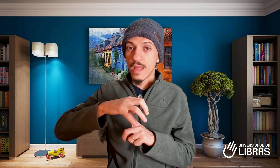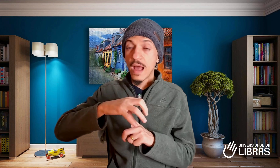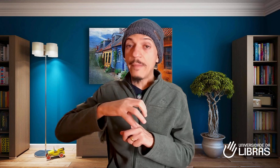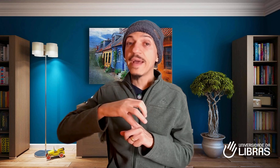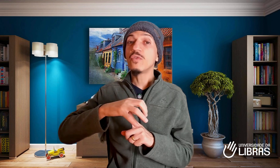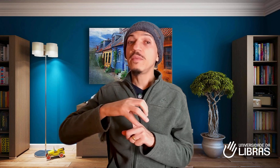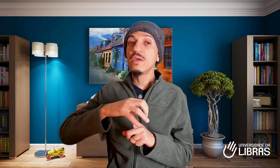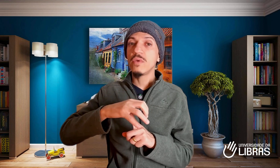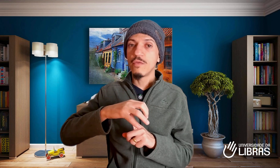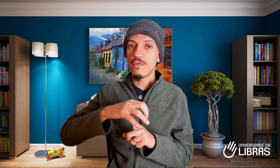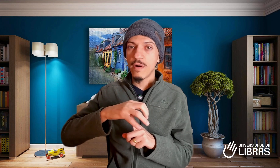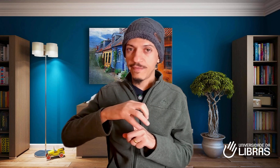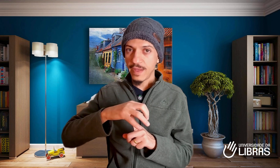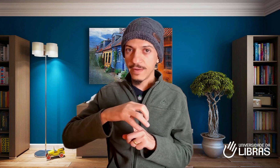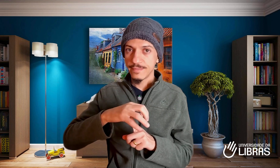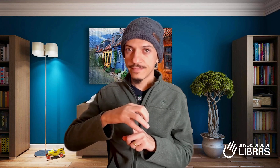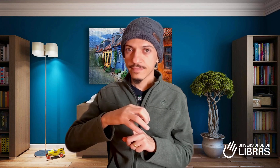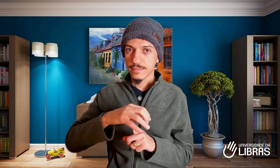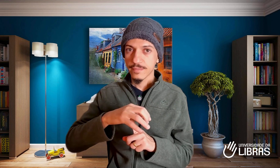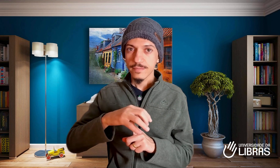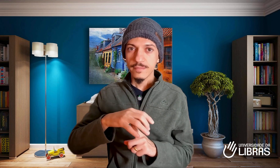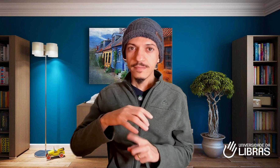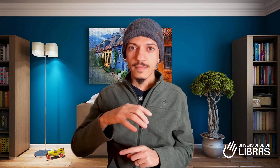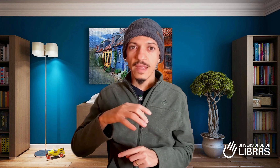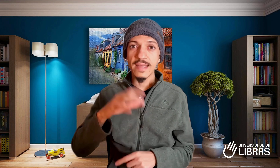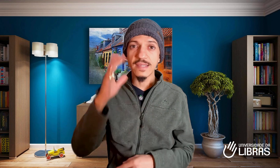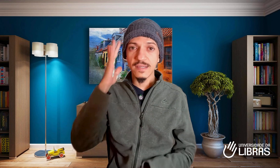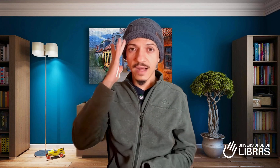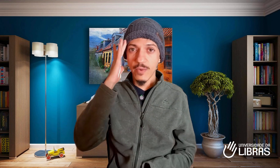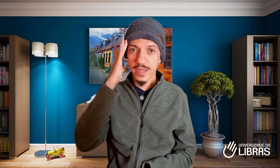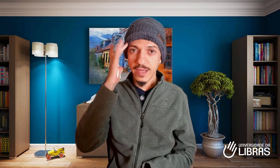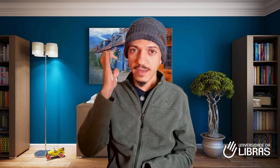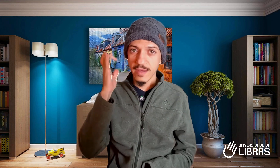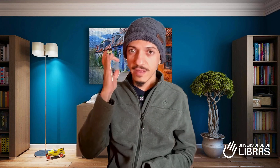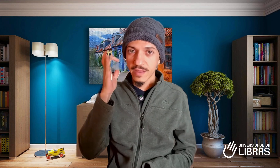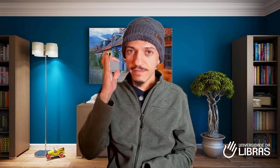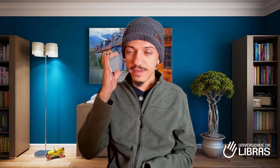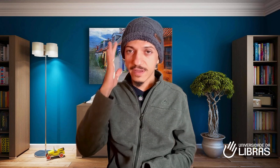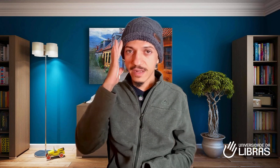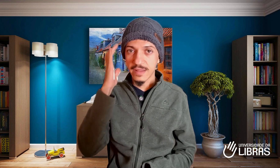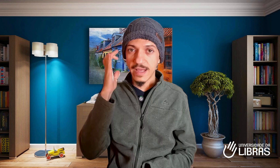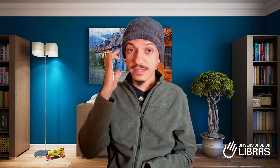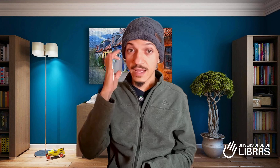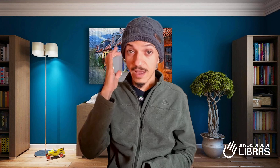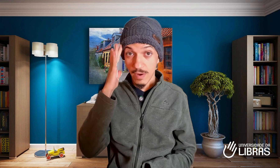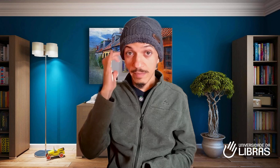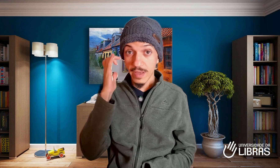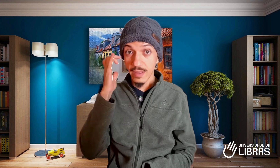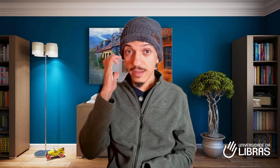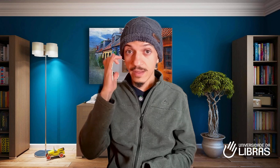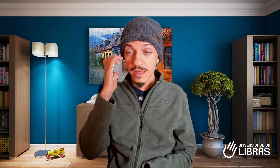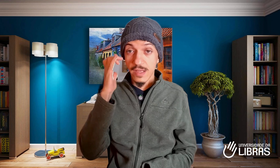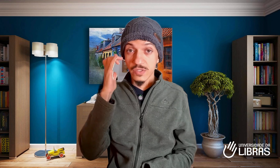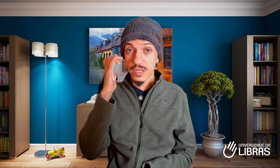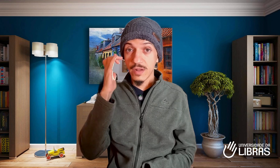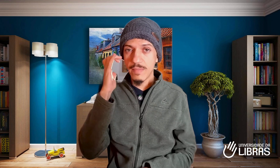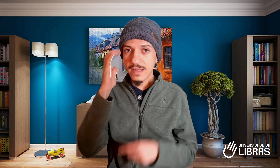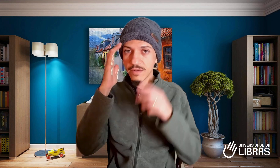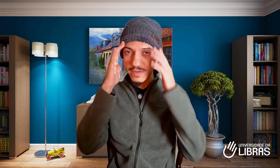Amanhã é domingo e eu vou à feira. Esse sinal aqui, que é feito aqui na testa, é o amanhã. Só que não basta eu fazer ele,